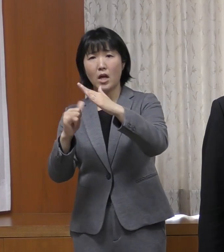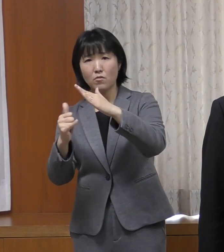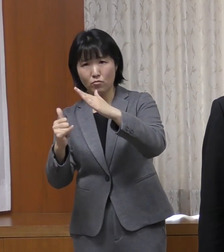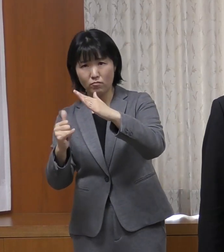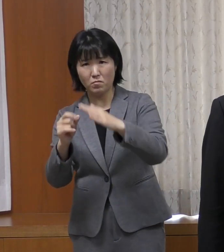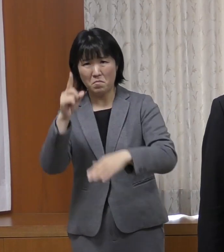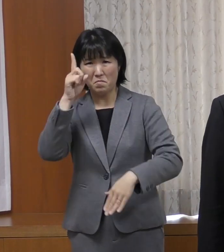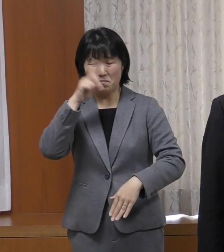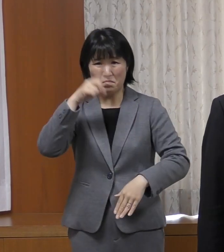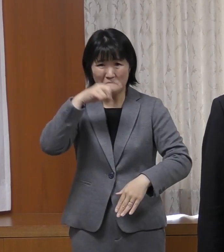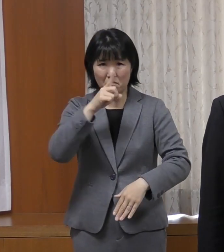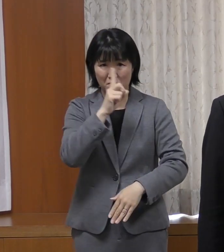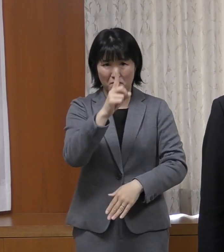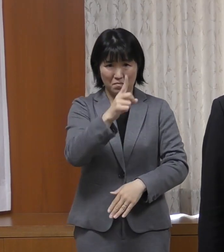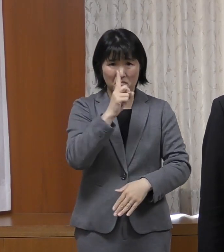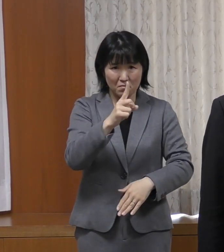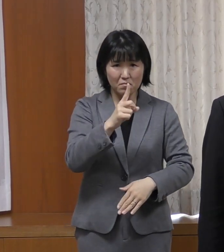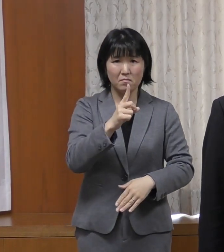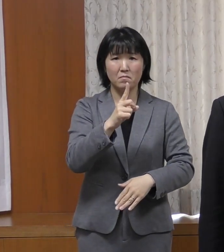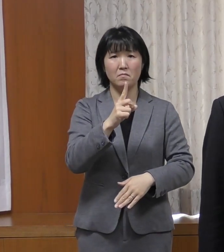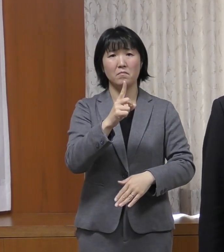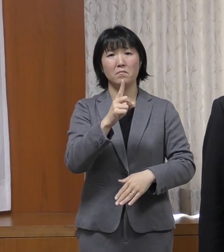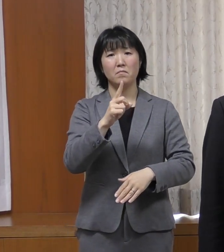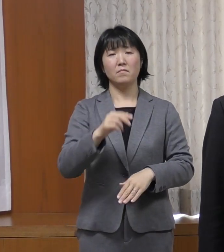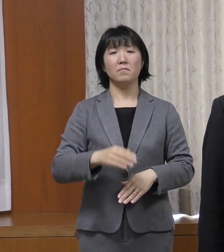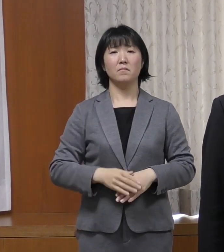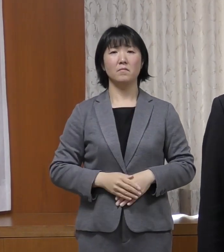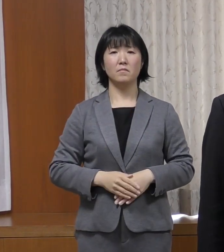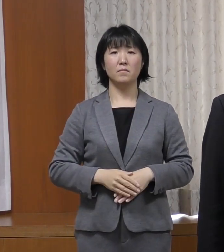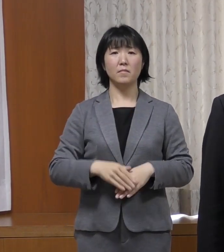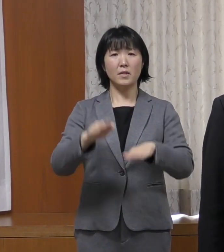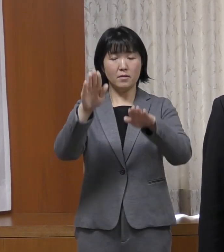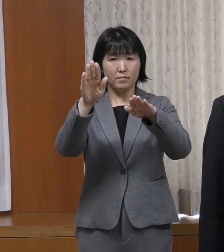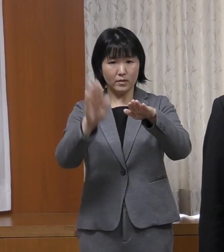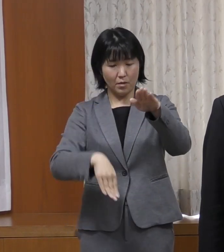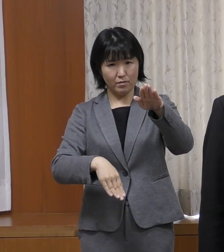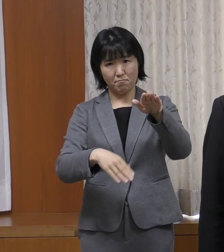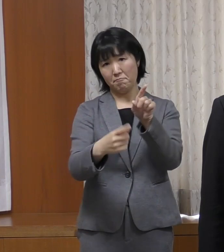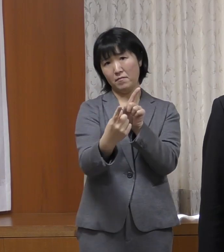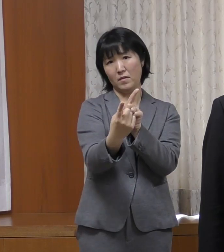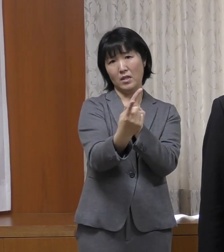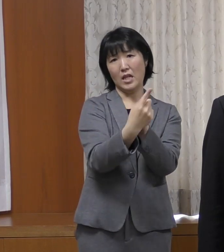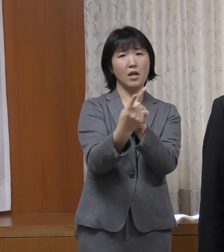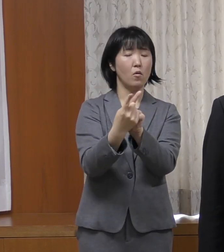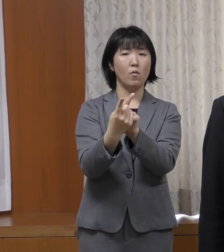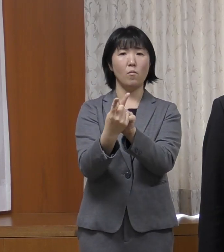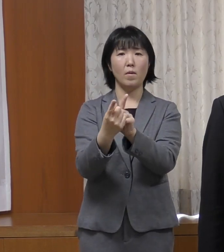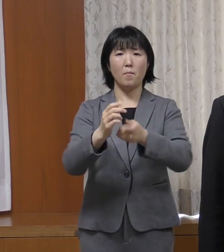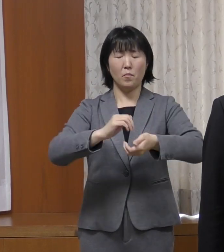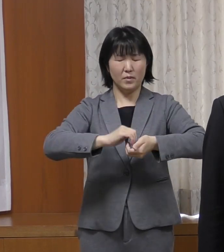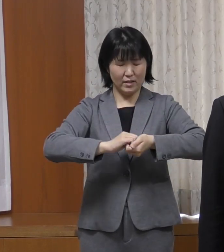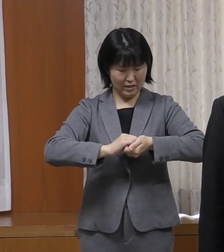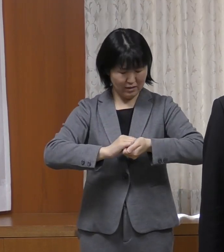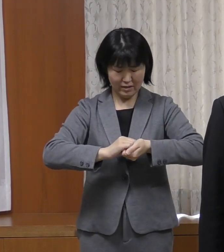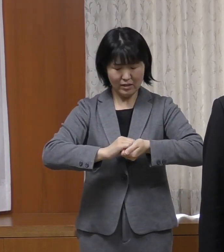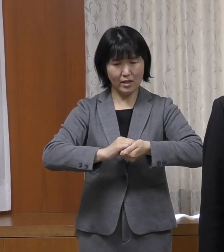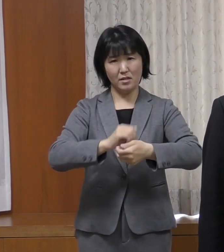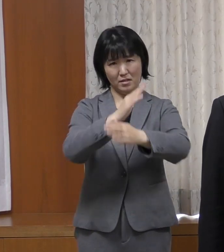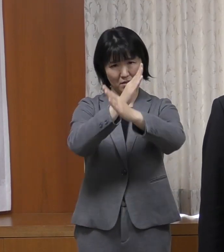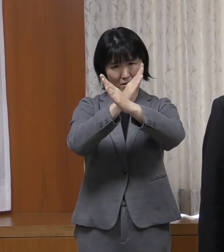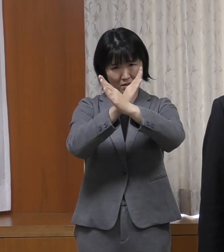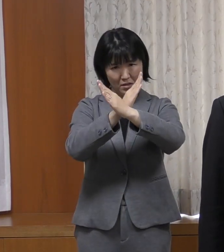傷、心ない批判、差別的対応は絶対に行わない